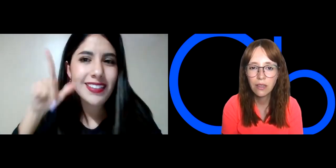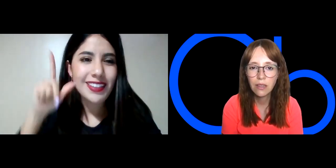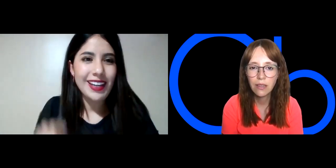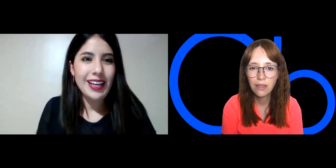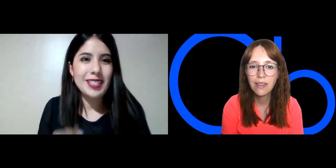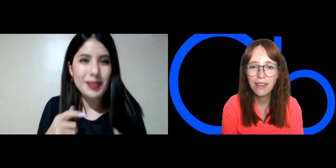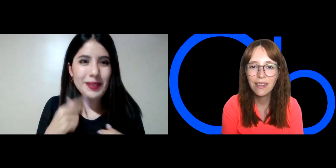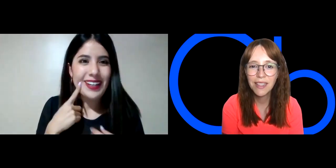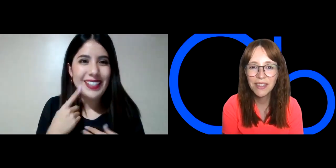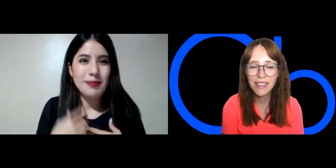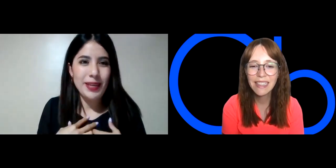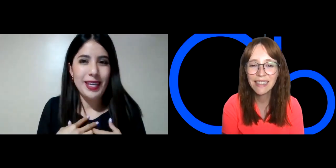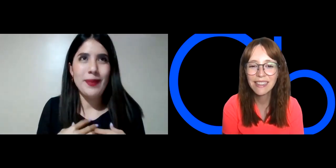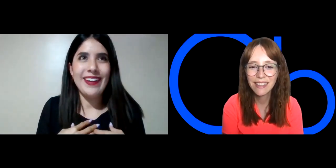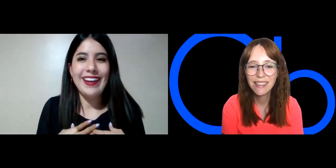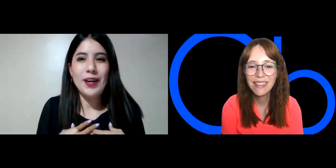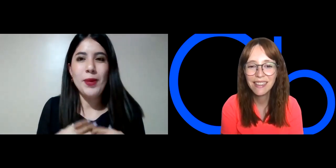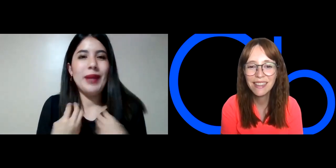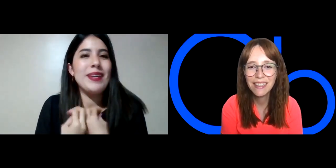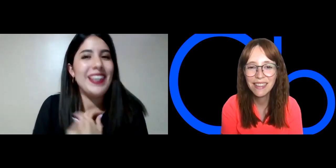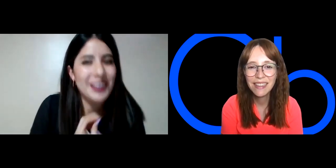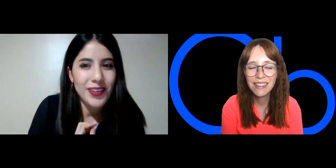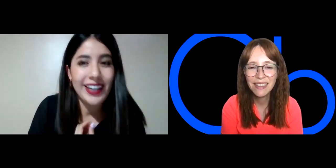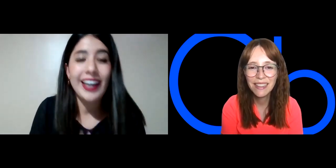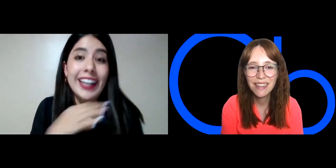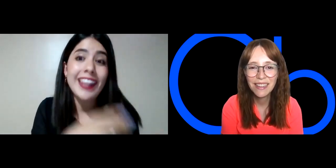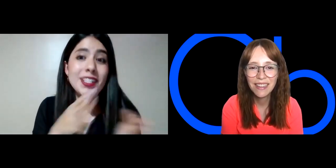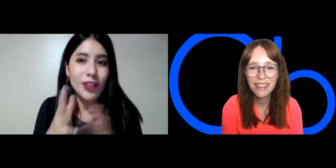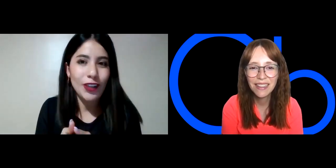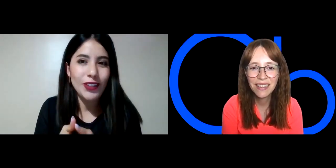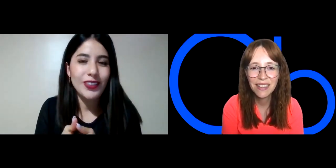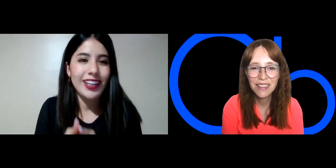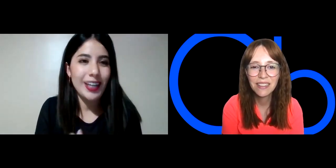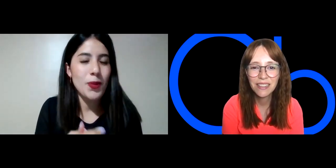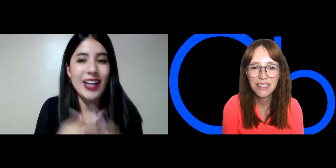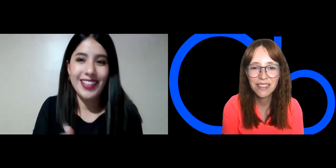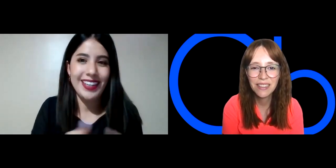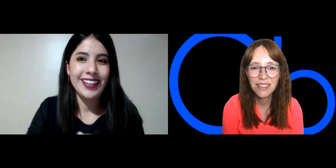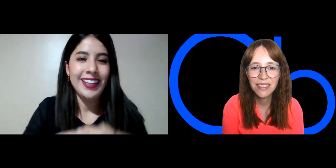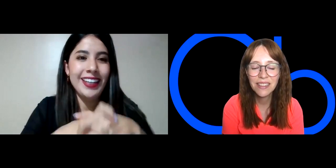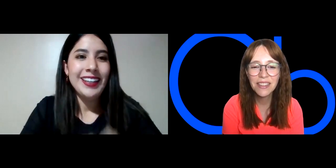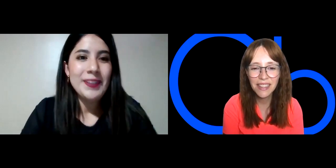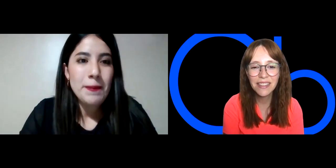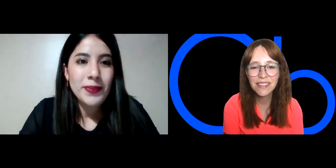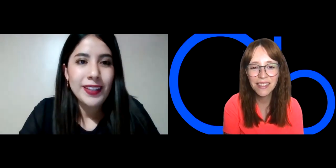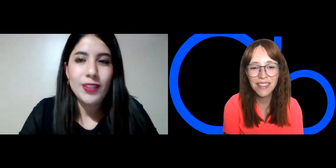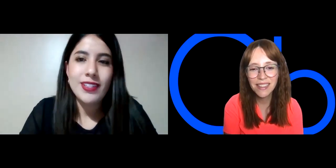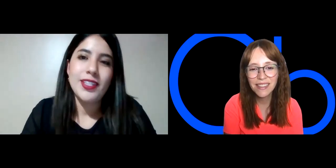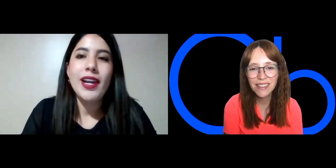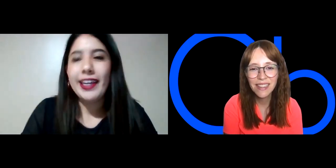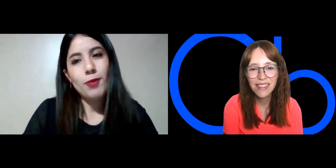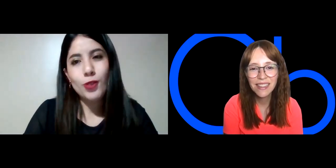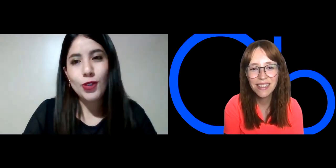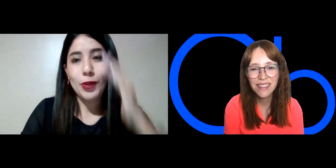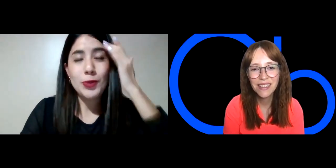Liz, es como lo que me identifica, y cada sordo tiene una seña. Ok. Entonces esa